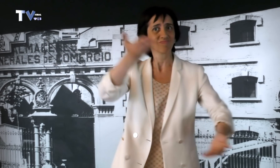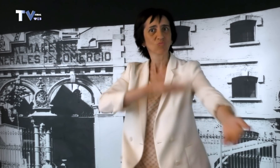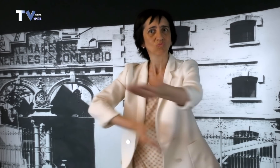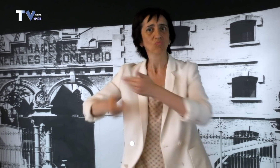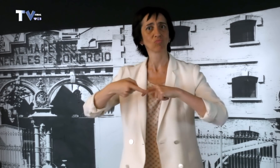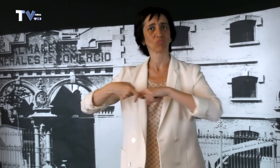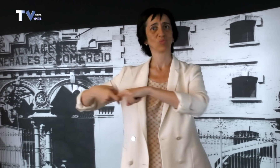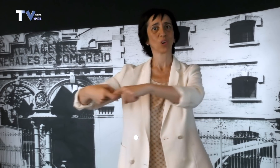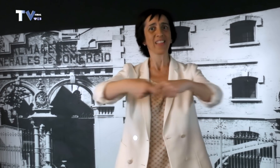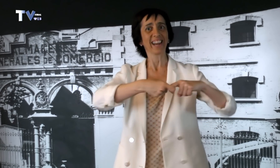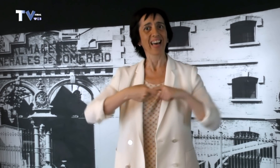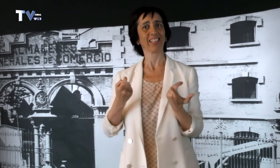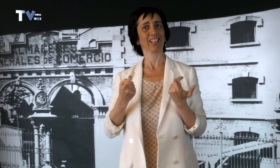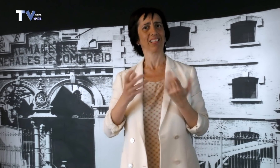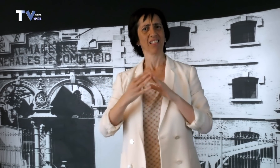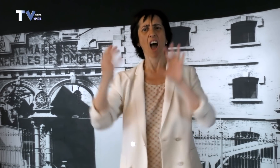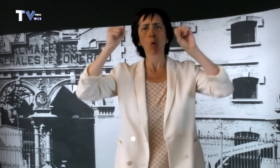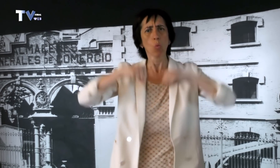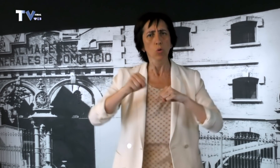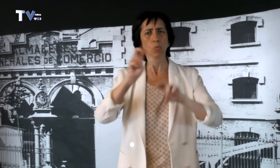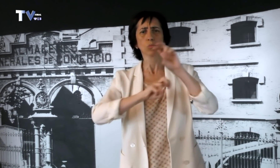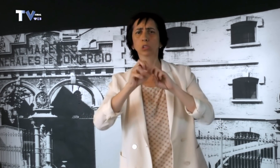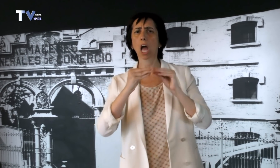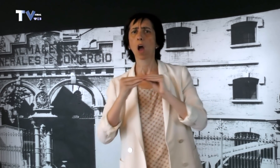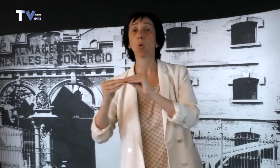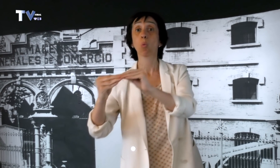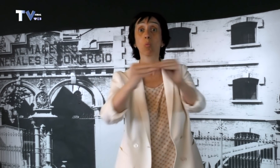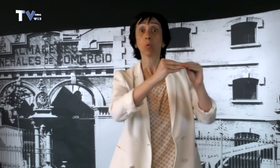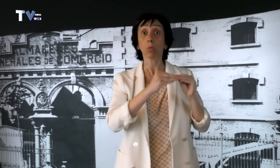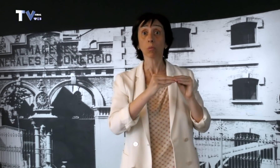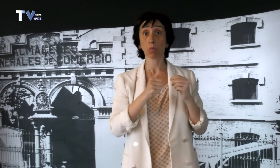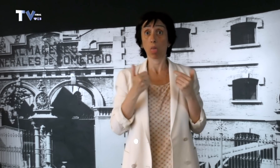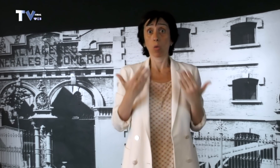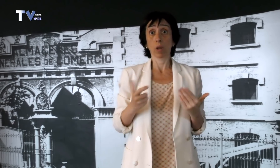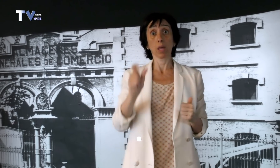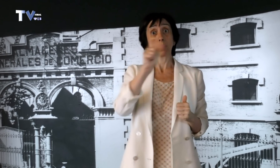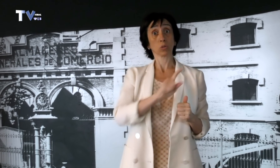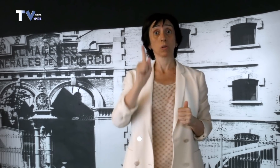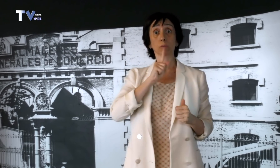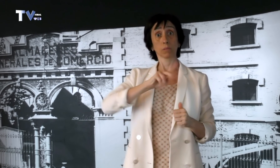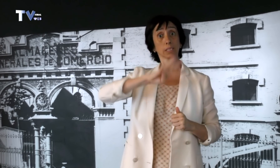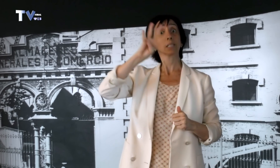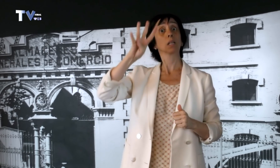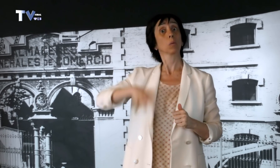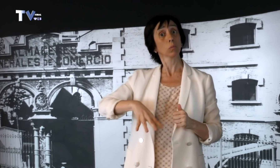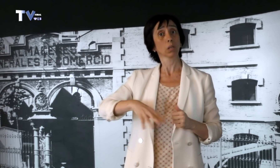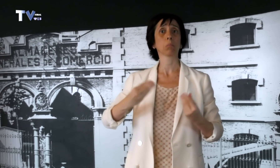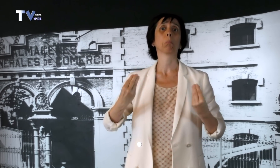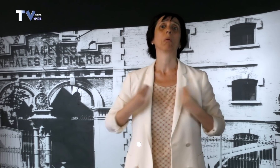seva col·laboració, solidaritat, recolzament i a tota la força en comú, ha fet que les persones sordes a